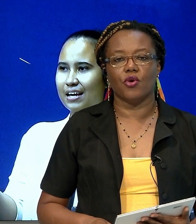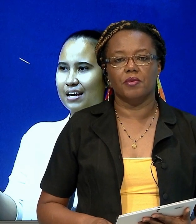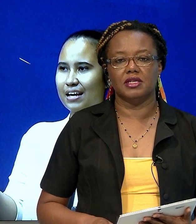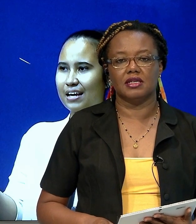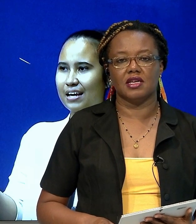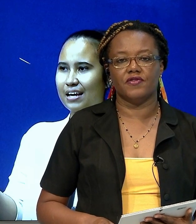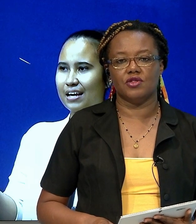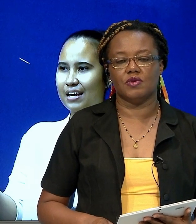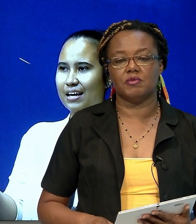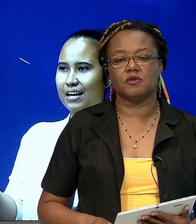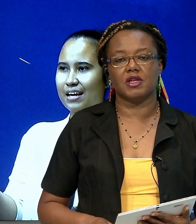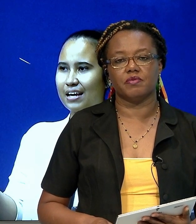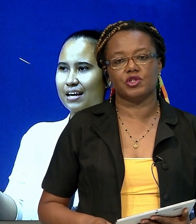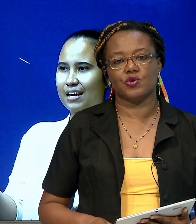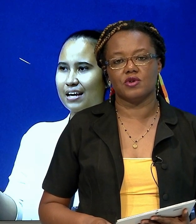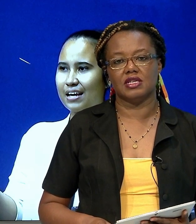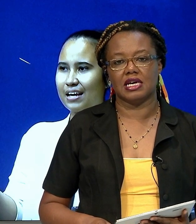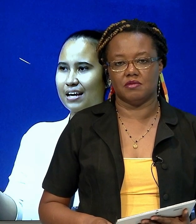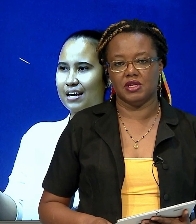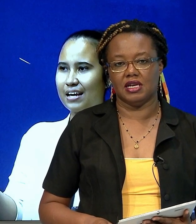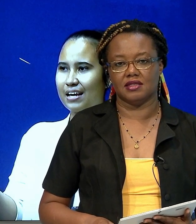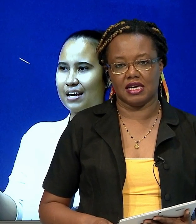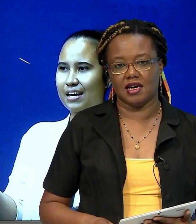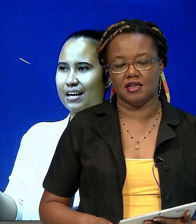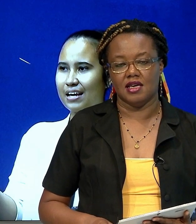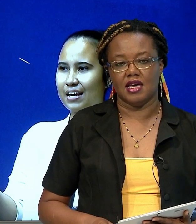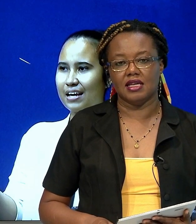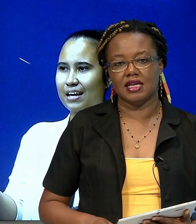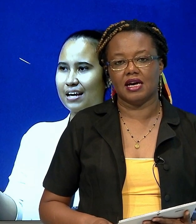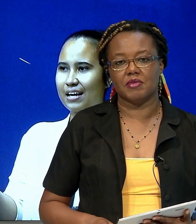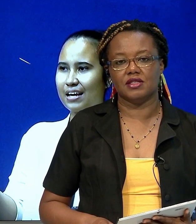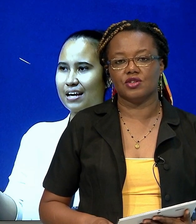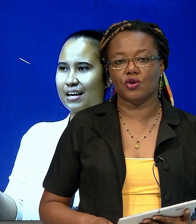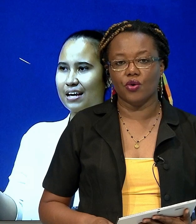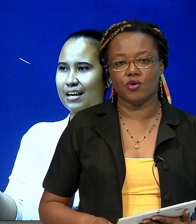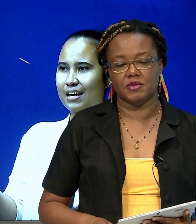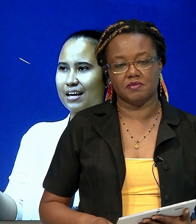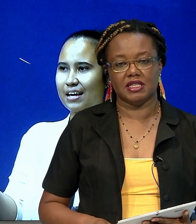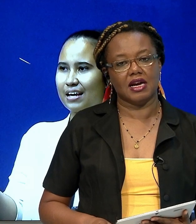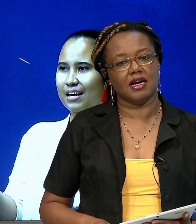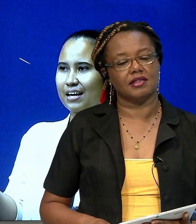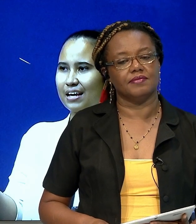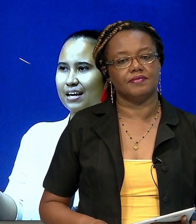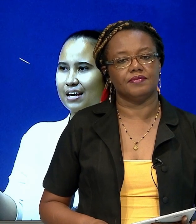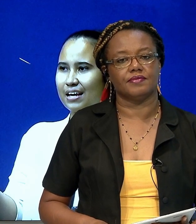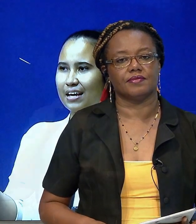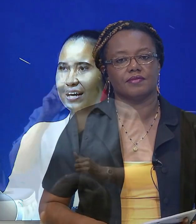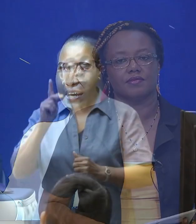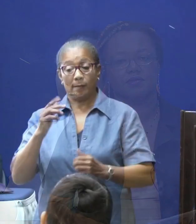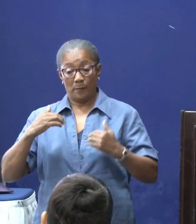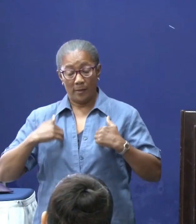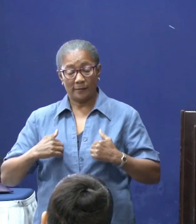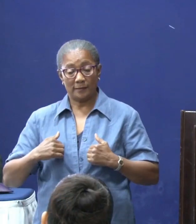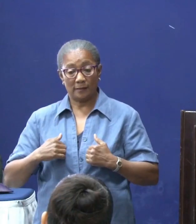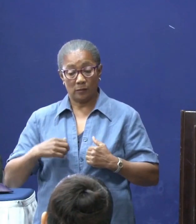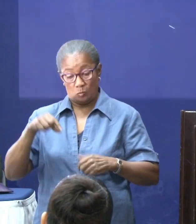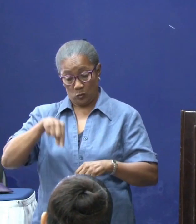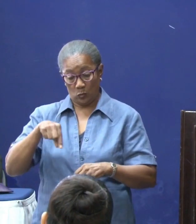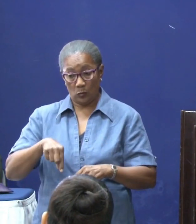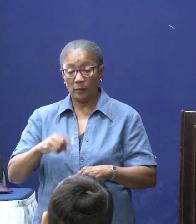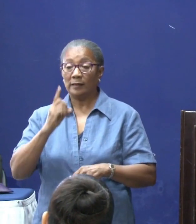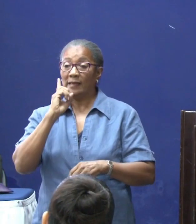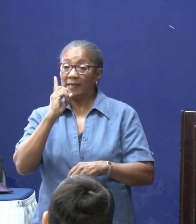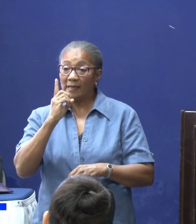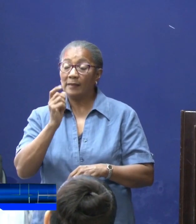wordt voorkomen dat eventueel besmette personen naar het binnenland gaan en daar mensen ook besmet raken. Ik heb op dit moment